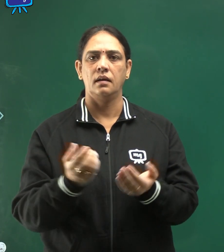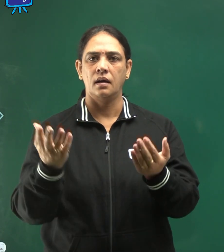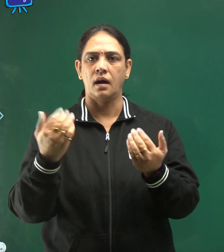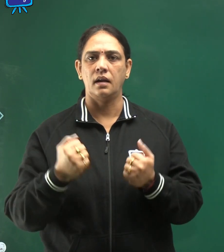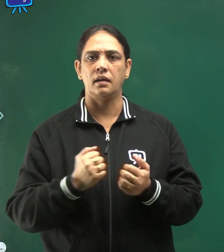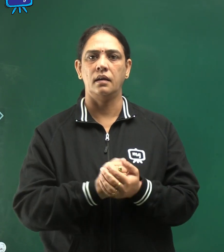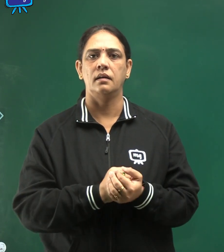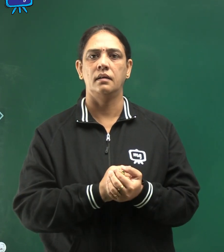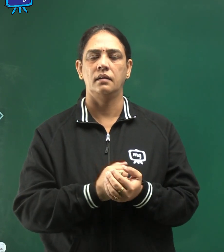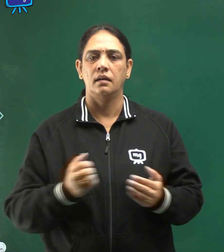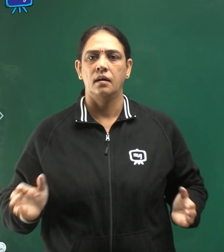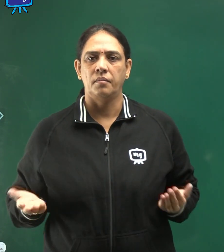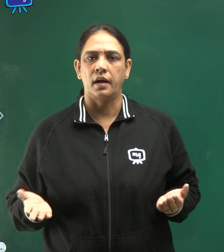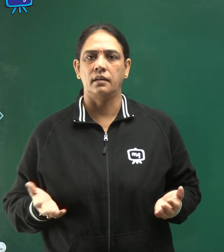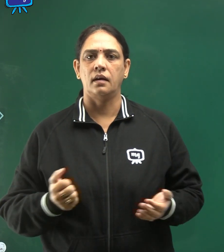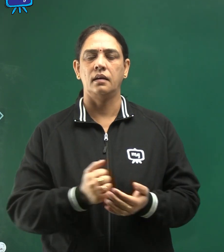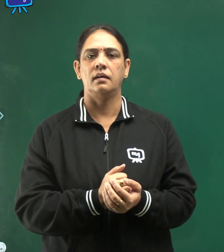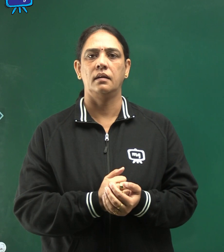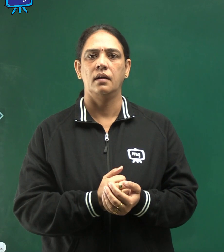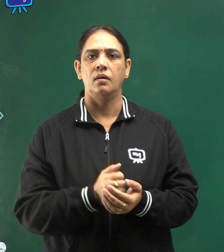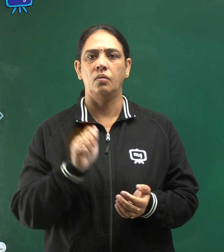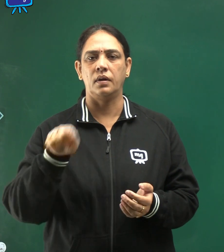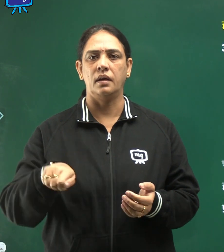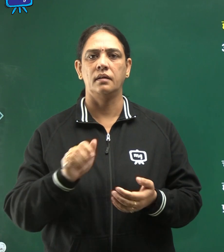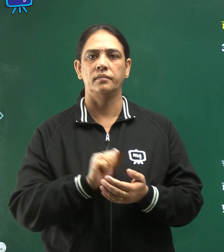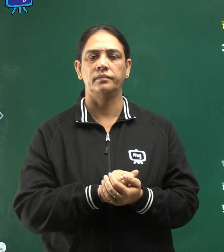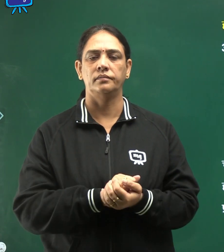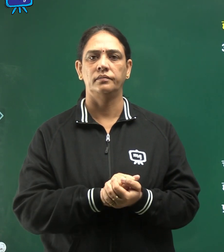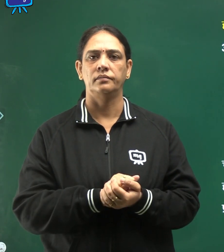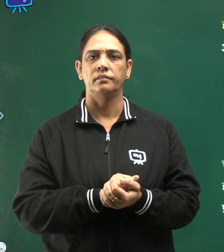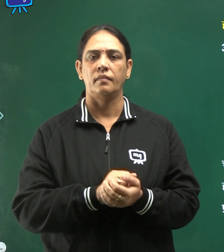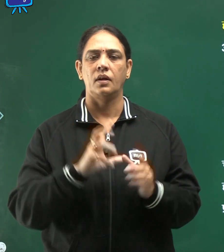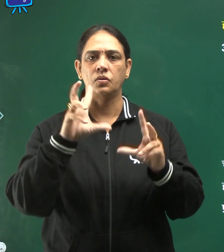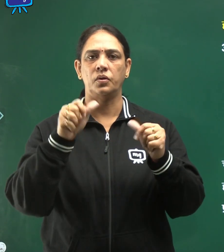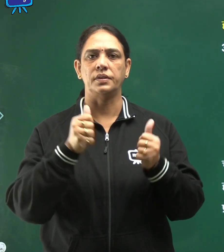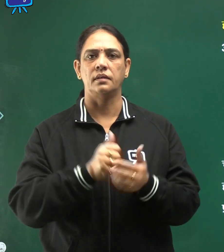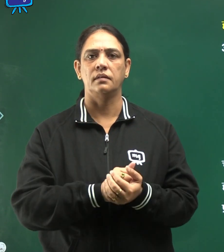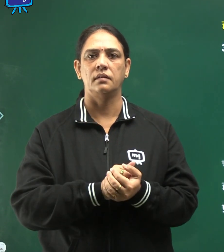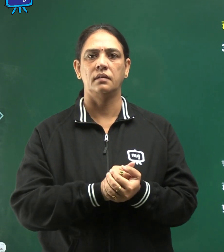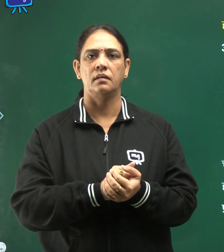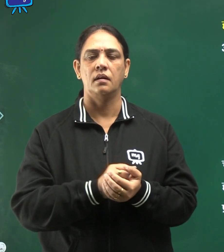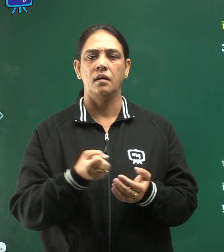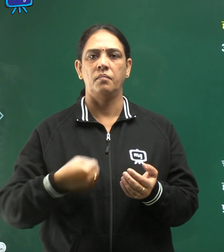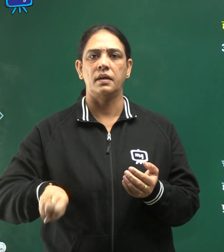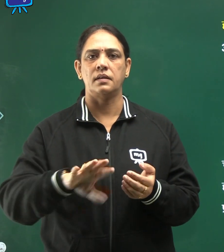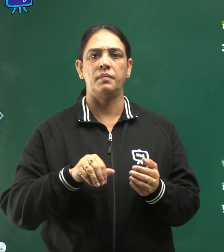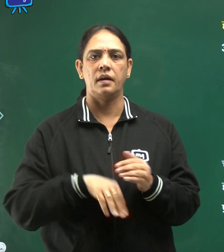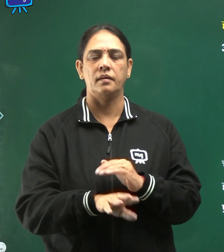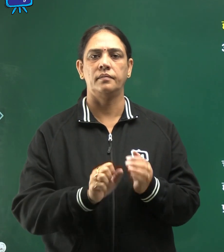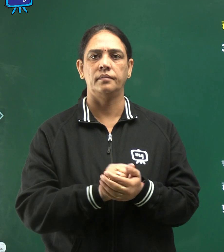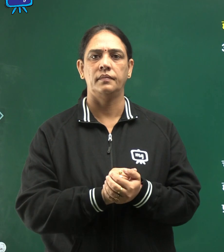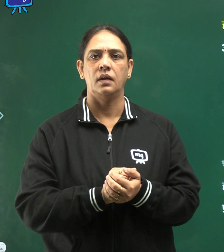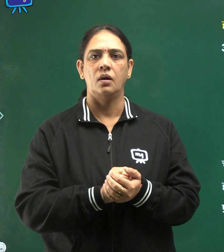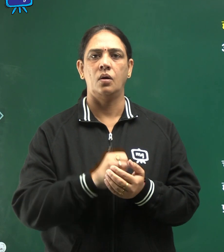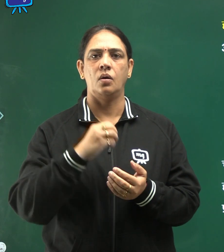आने की प्रायिकता होगी। हल। पासे में